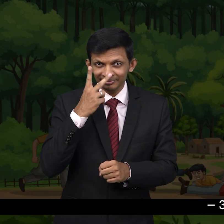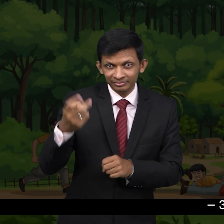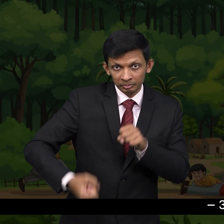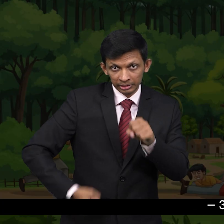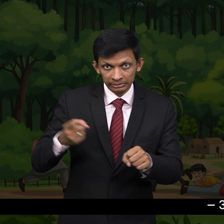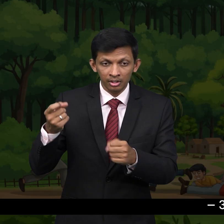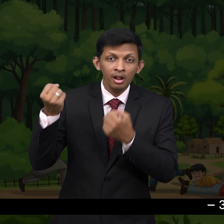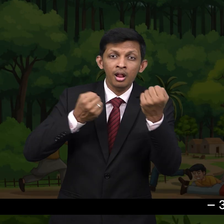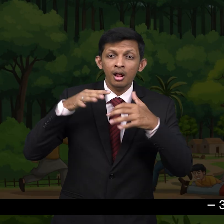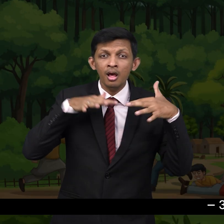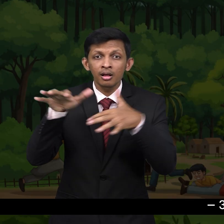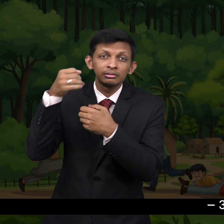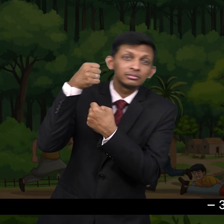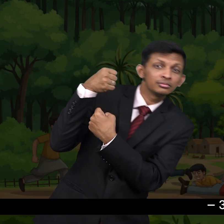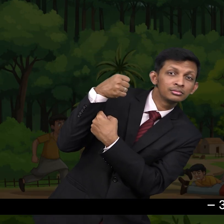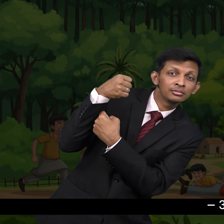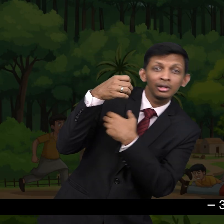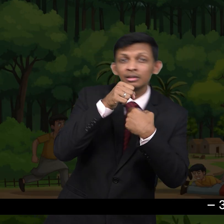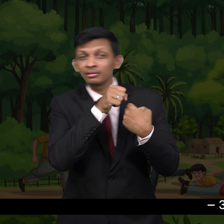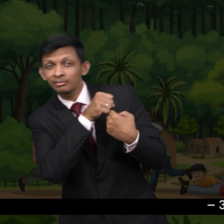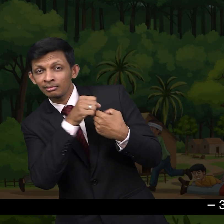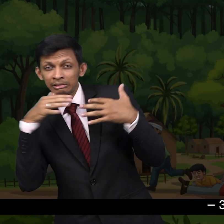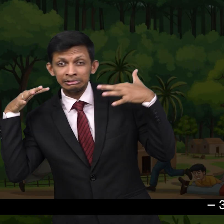ऑटो बाहेर लटकणे.